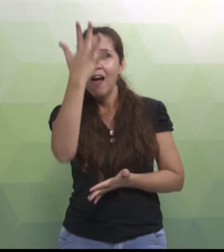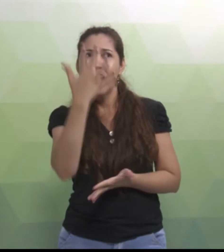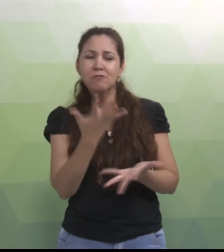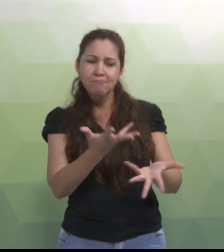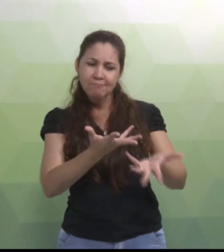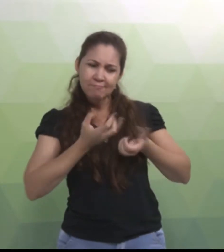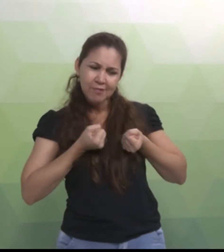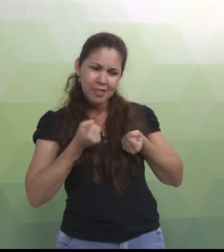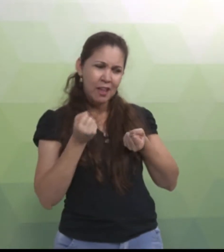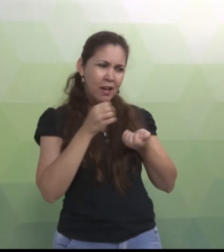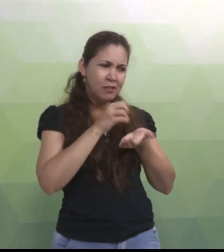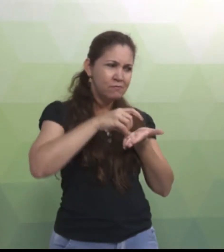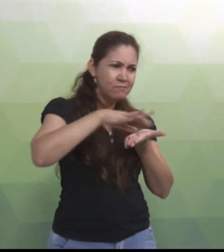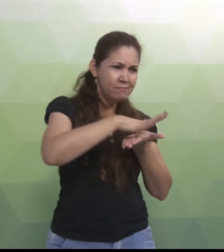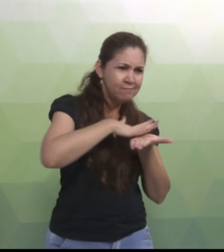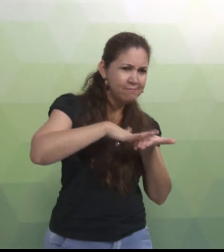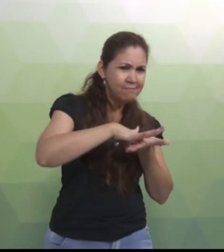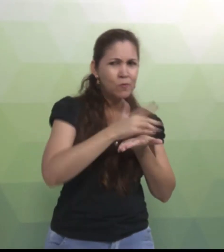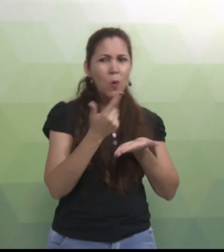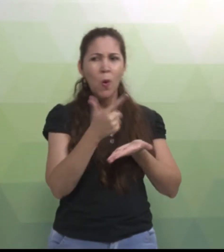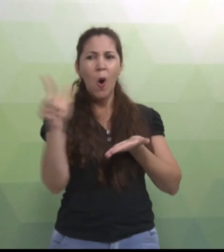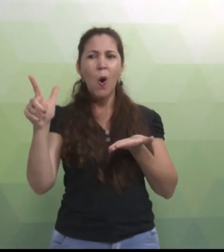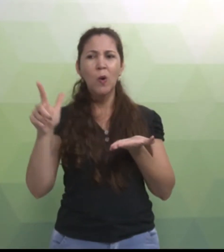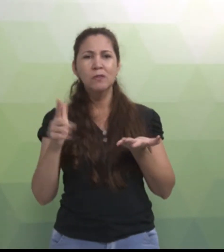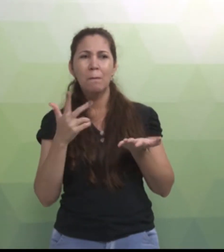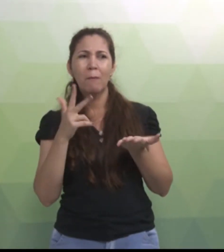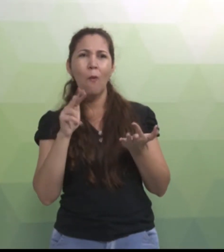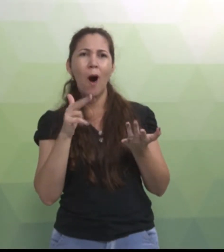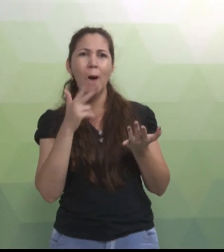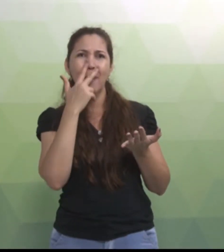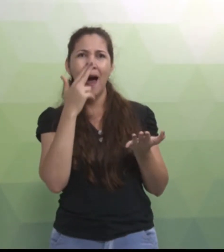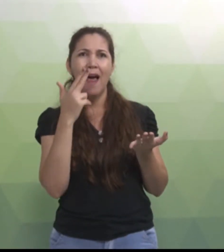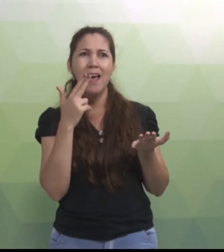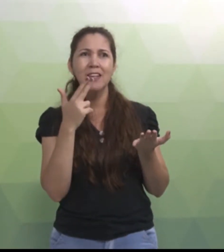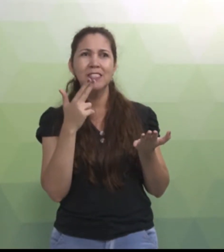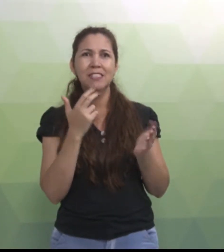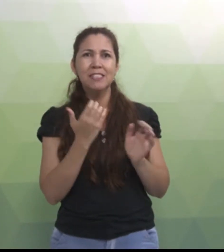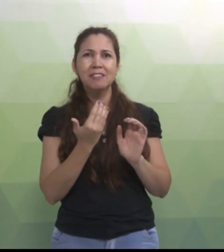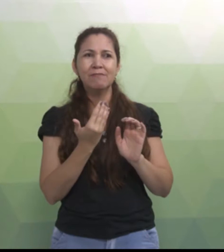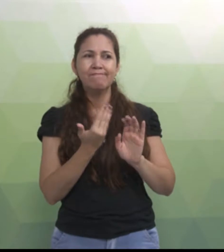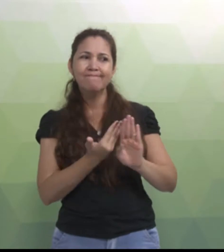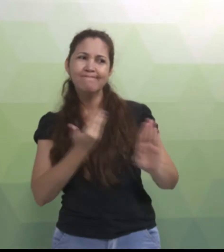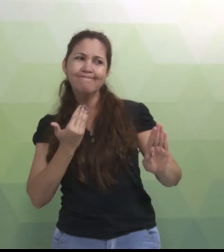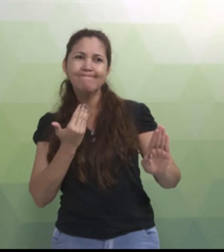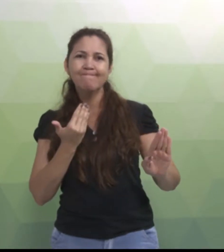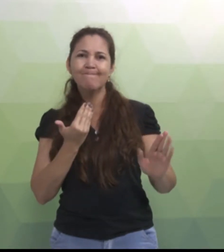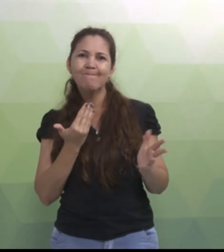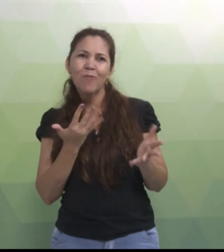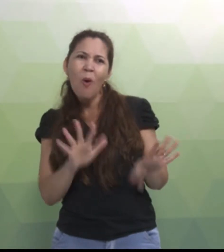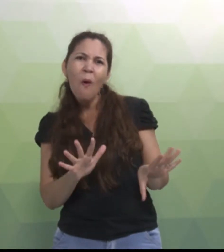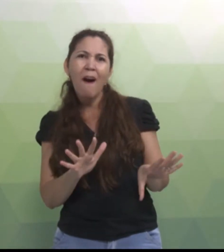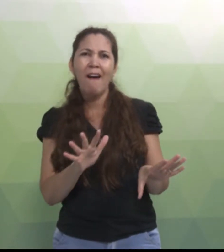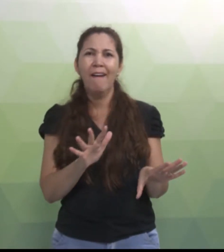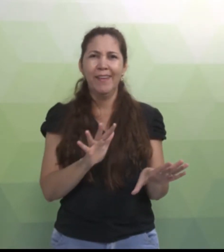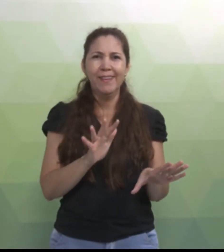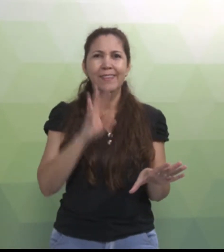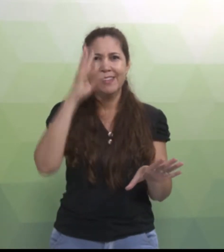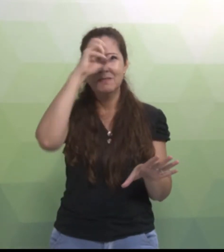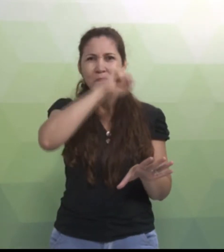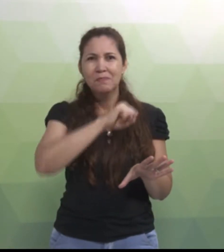Algumas pessoas falam que é fácil aprender a escrita de sinais, outros não querem, se afastam, talvez